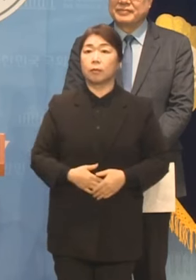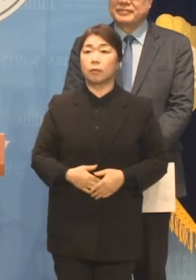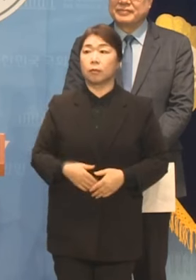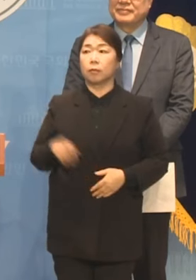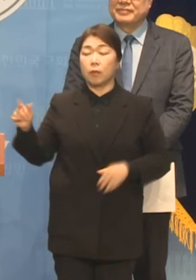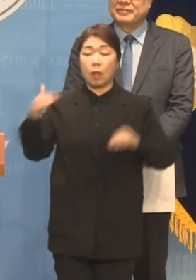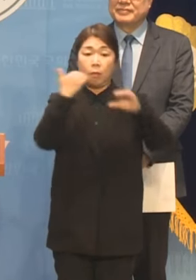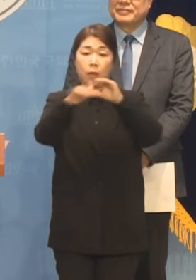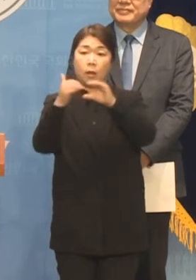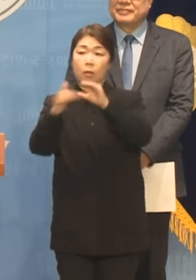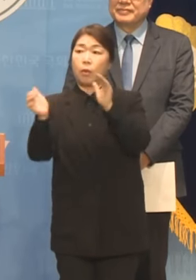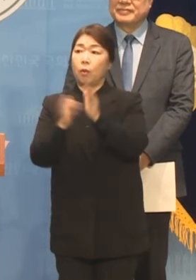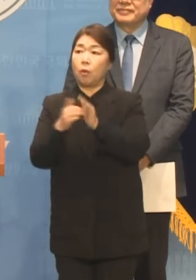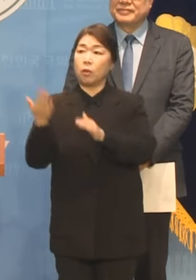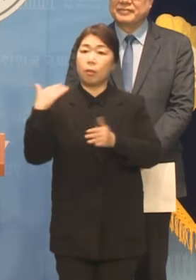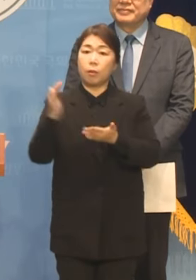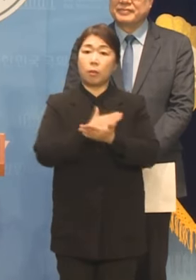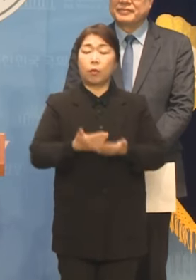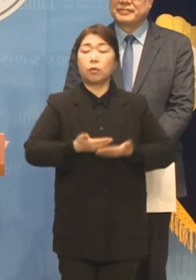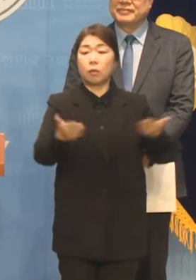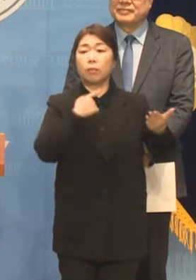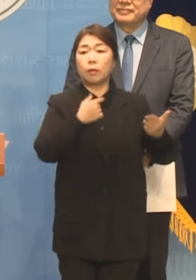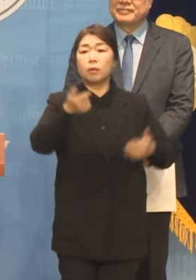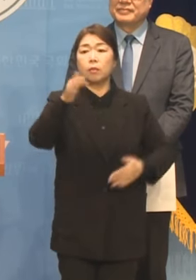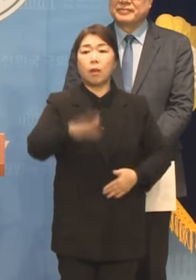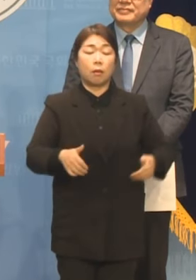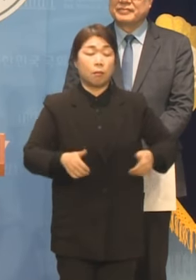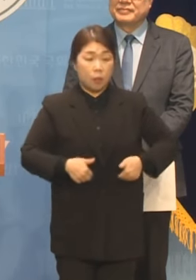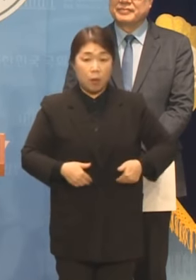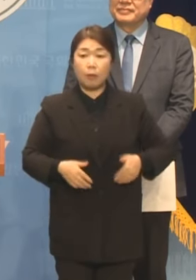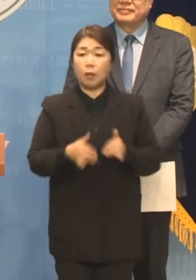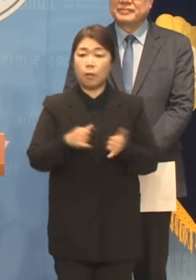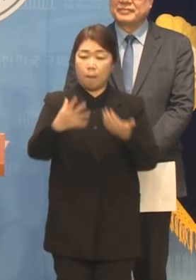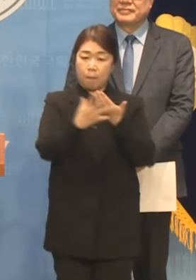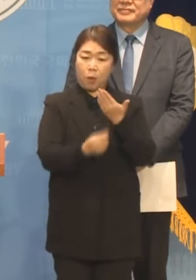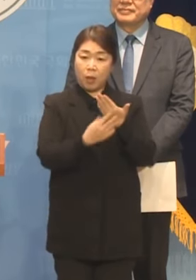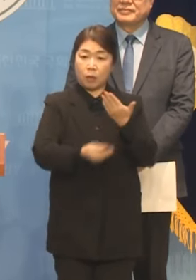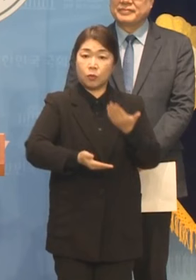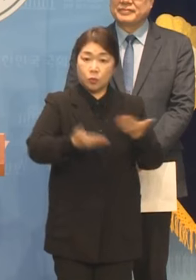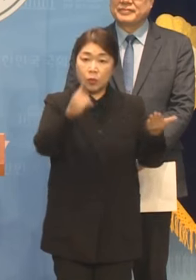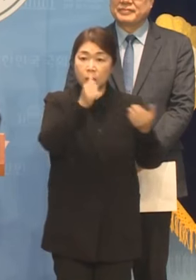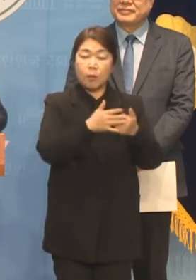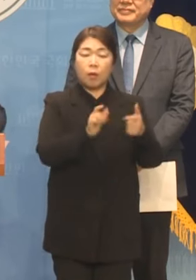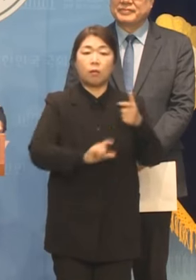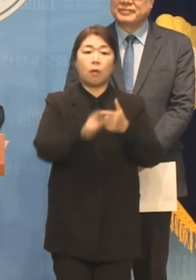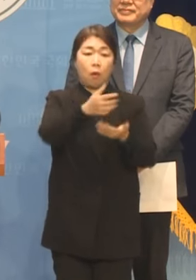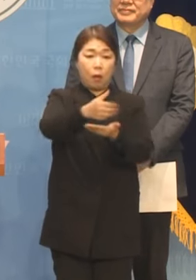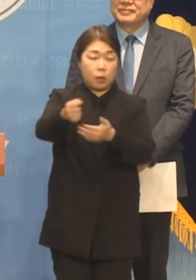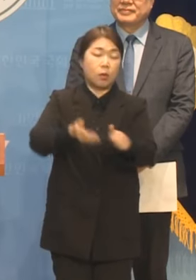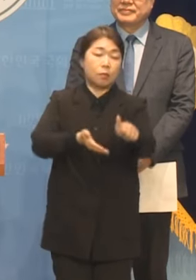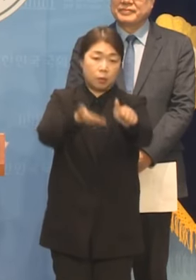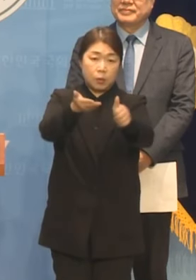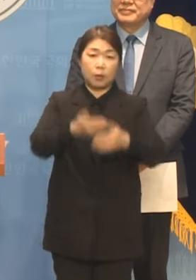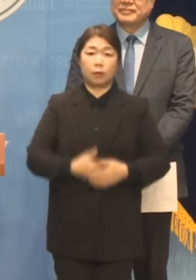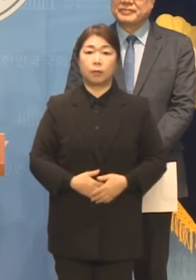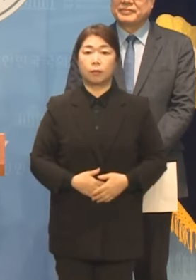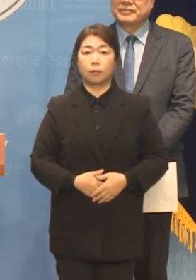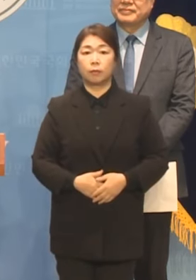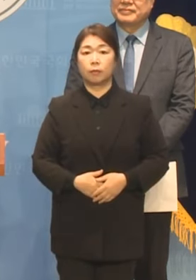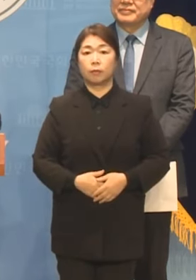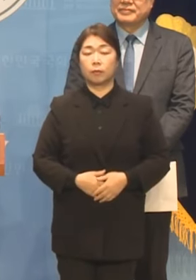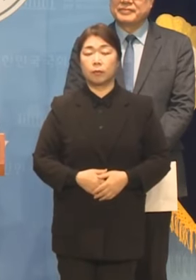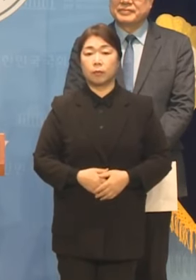이메일로 보내드렸고 지난번에 배보 있습니다만은 필요한 분은 복사를 해왔기 때문에 밖에서 어 여러분들에게 전달해